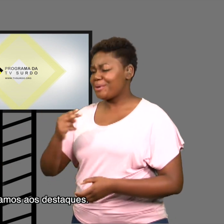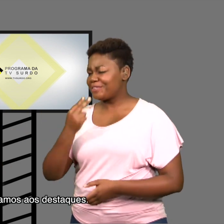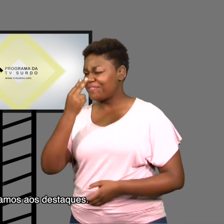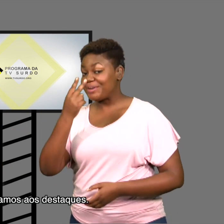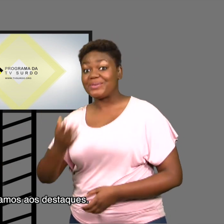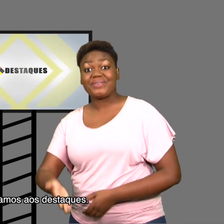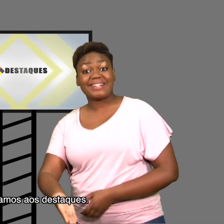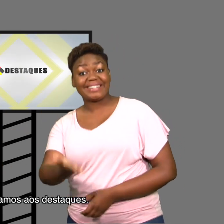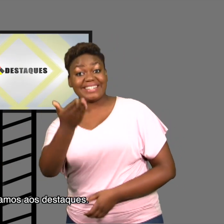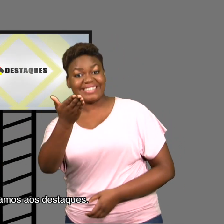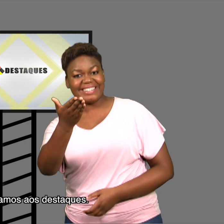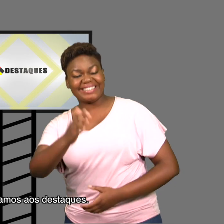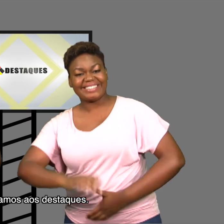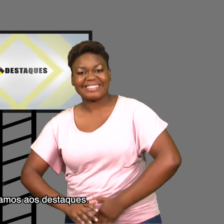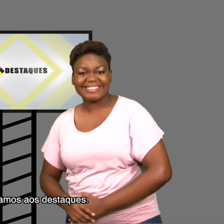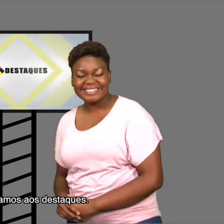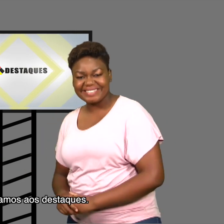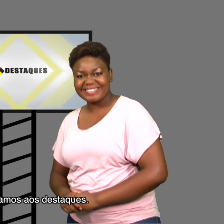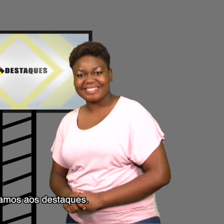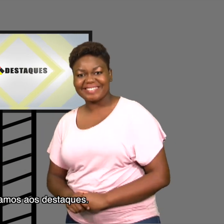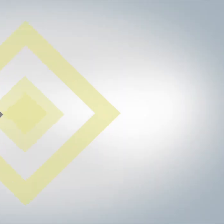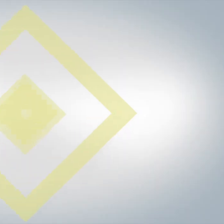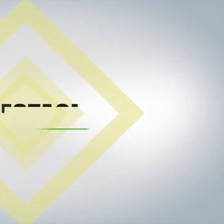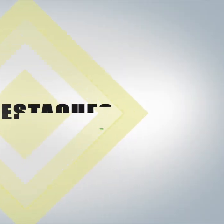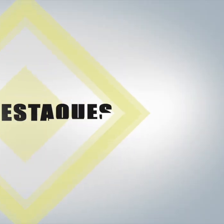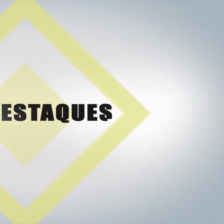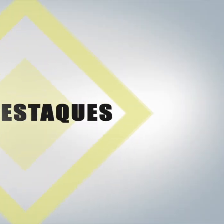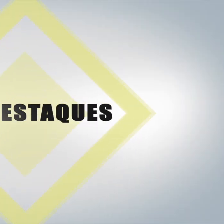Agora, vamos aos destaques.